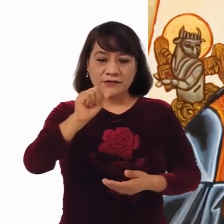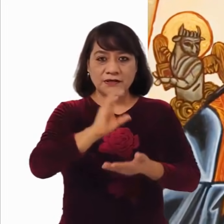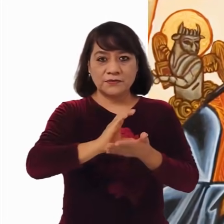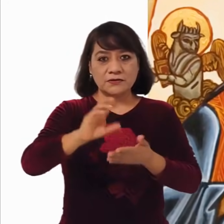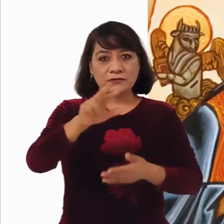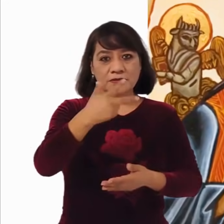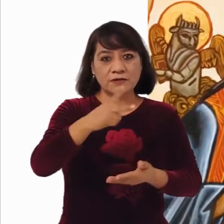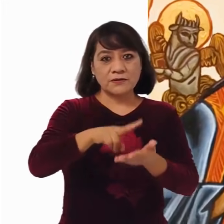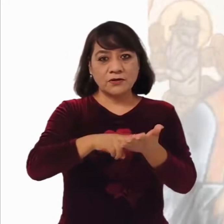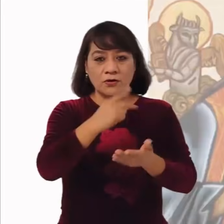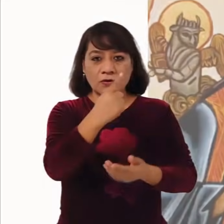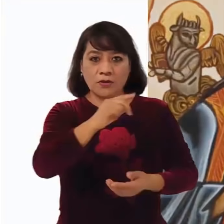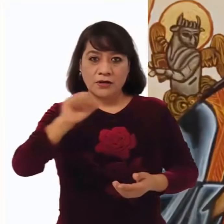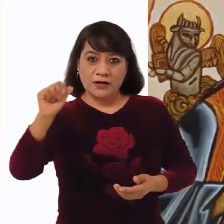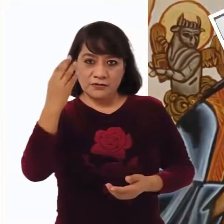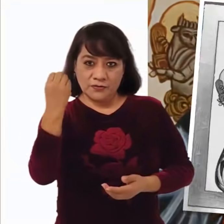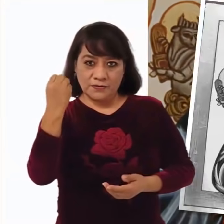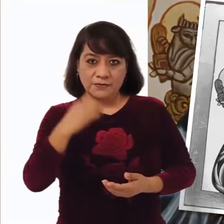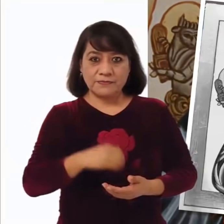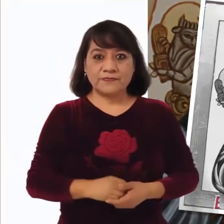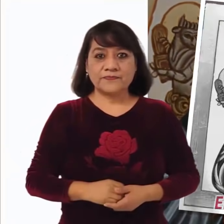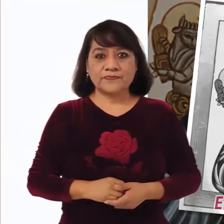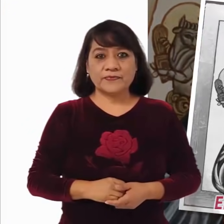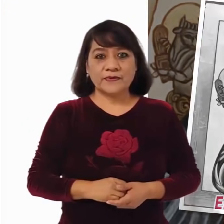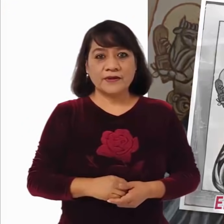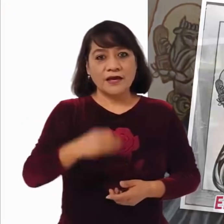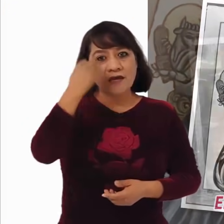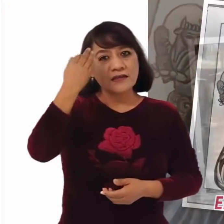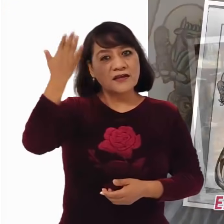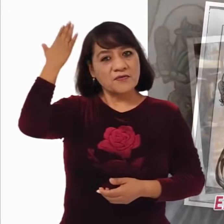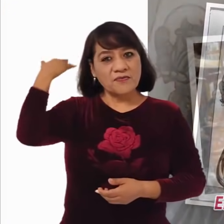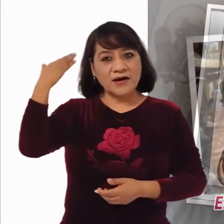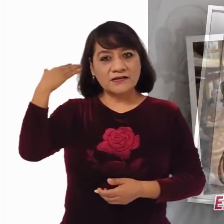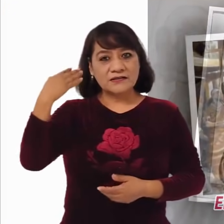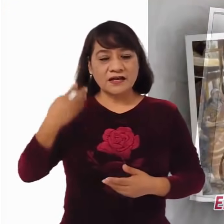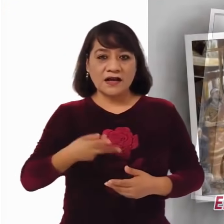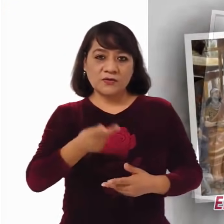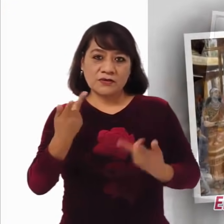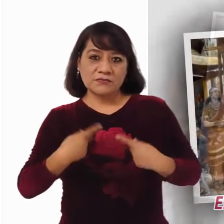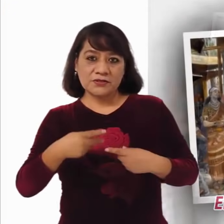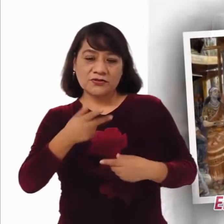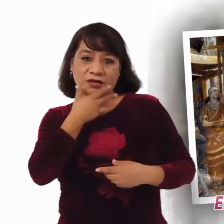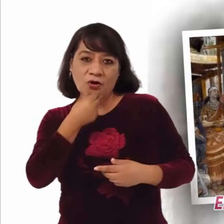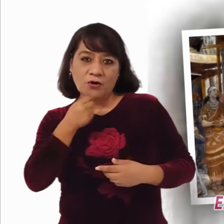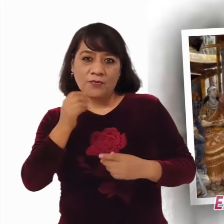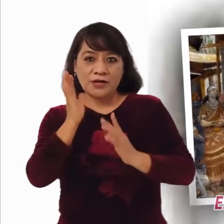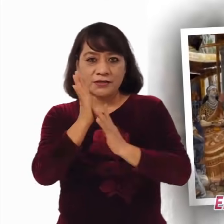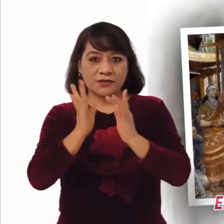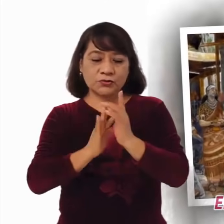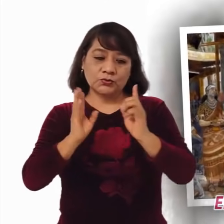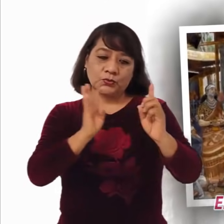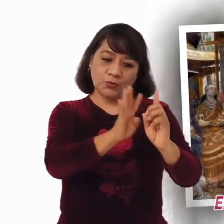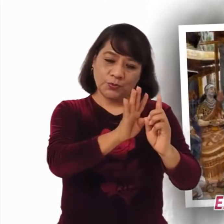13, versículos del 1 al 9. En aquel tiempo, algunos hombres fueron a ver a Jesús